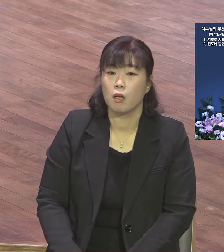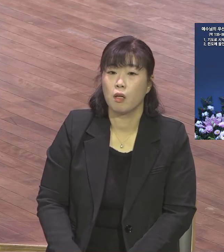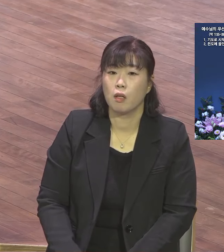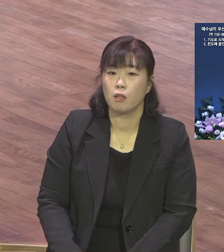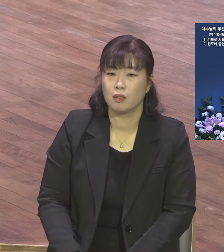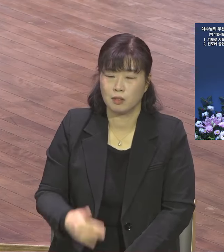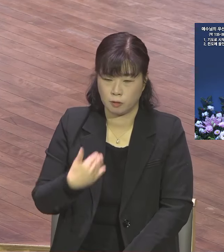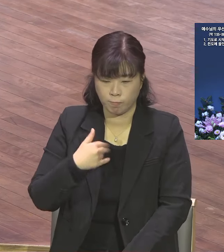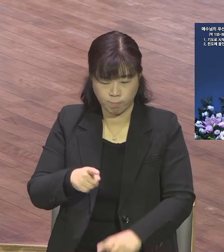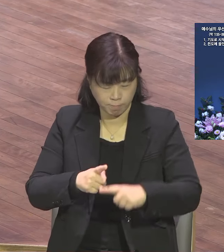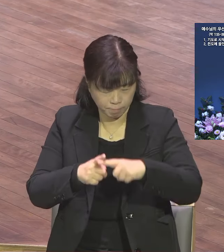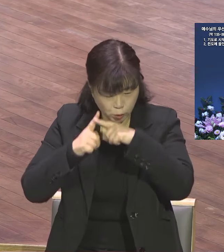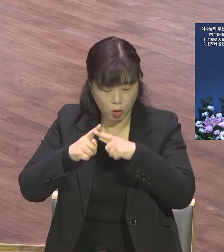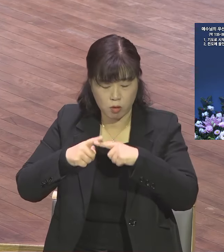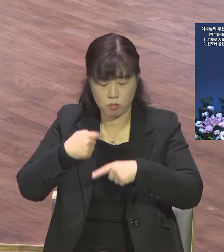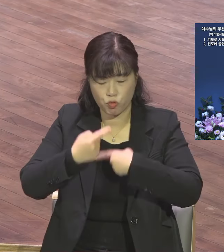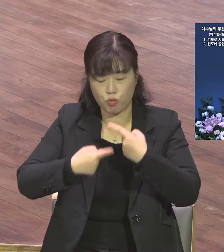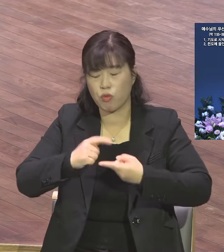말하면 돼요.